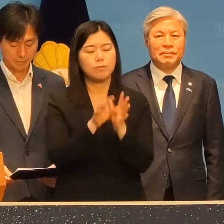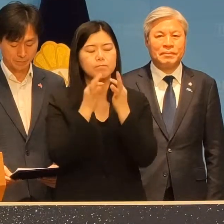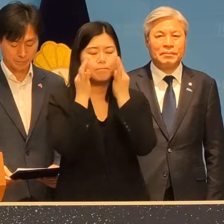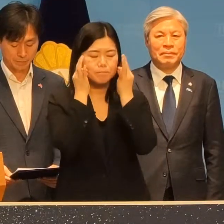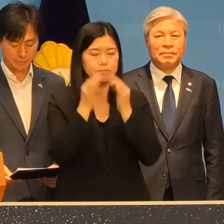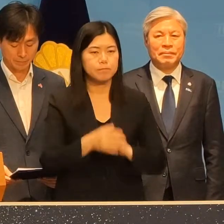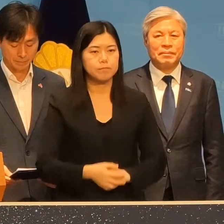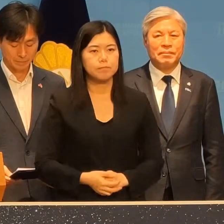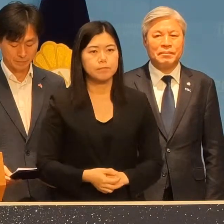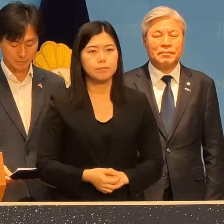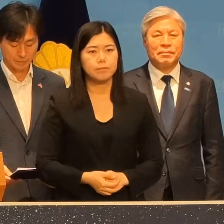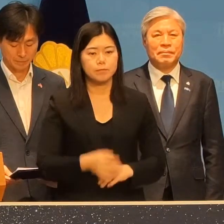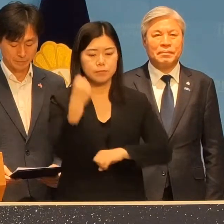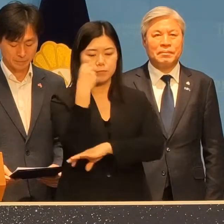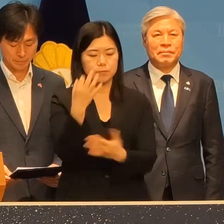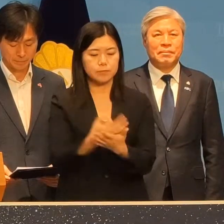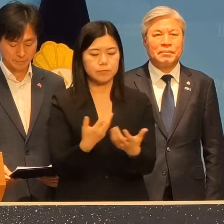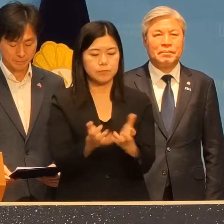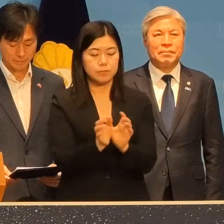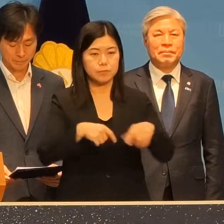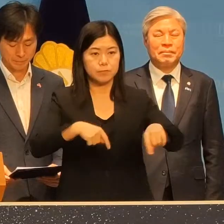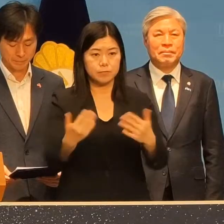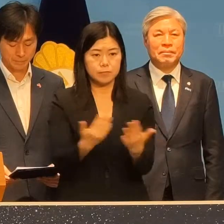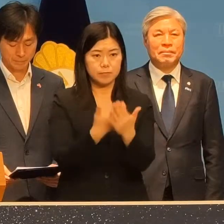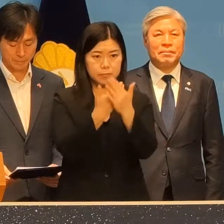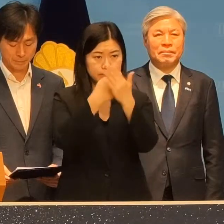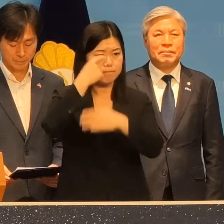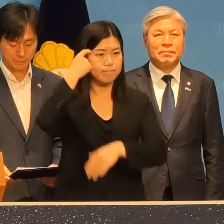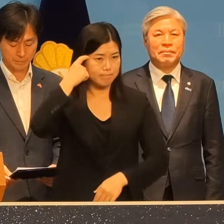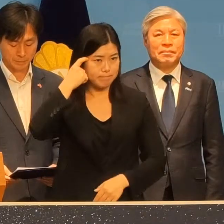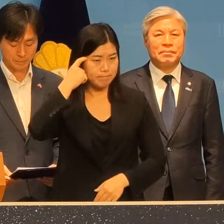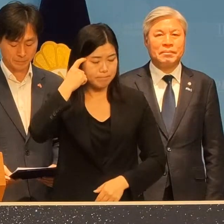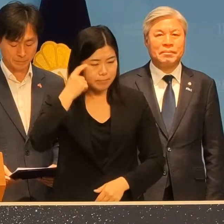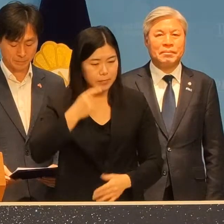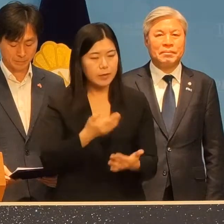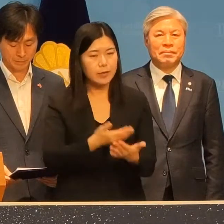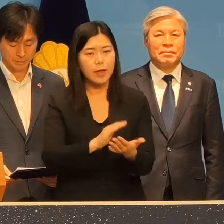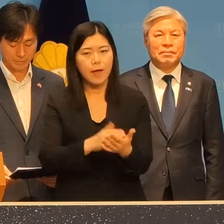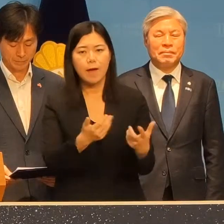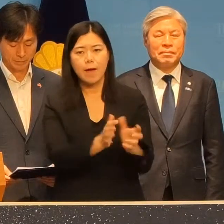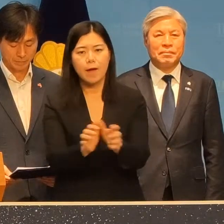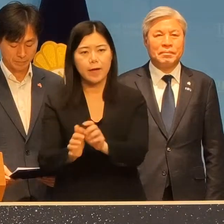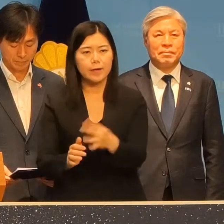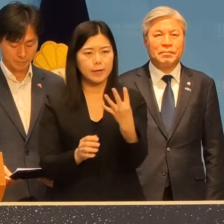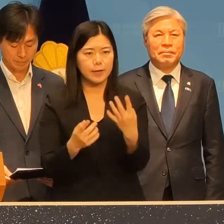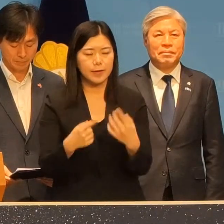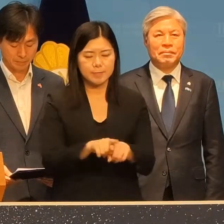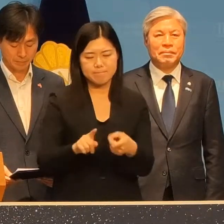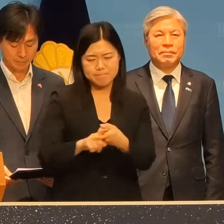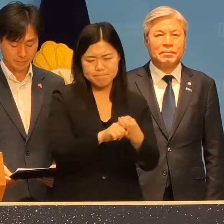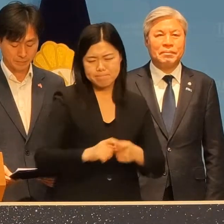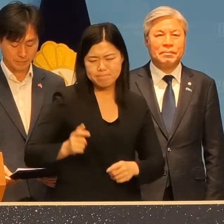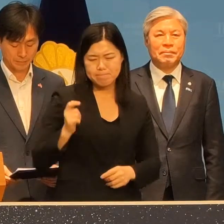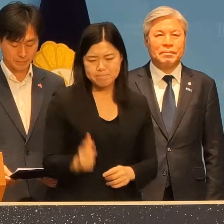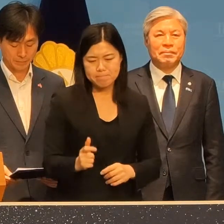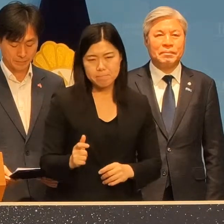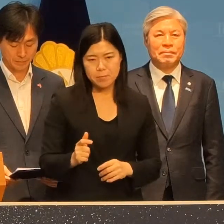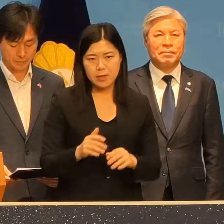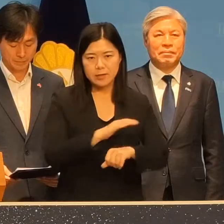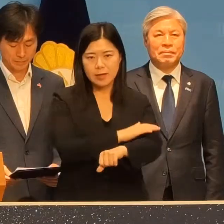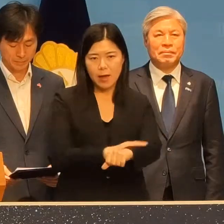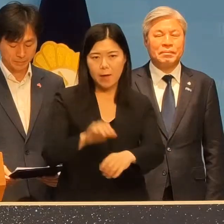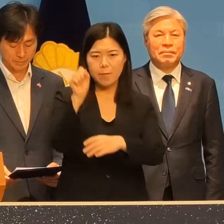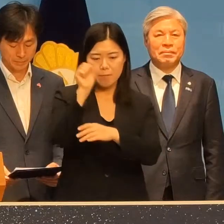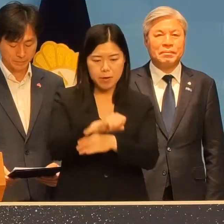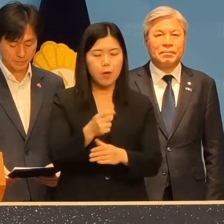왔습니다. 기본소득당의 정치발전 의지가 개혁진보 4당의 굳건한 연대 속에서 결실을 맺을 수